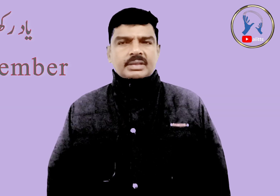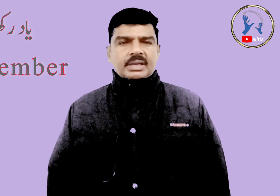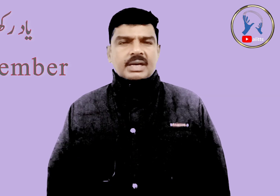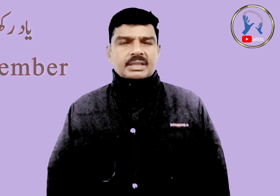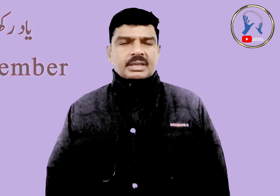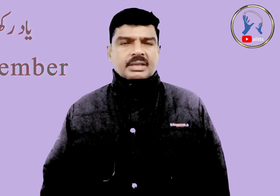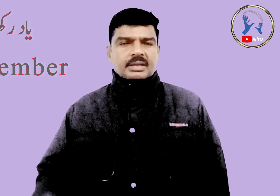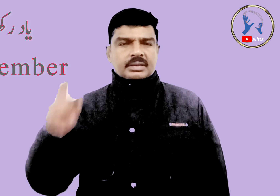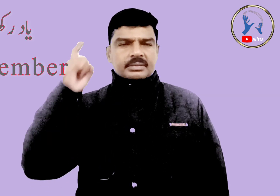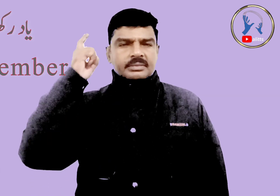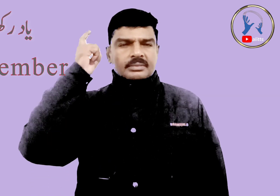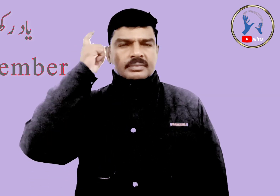याद रखना,